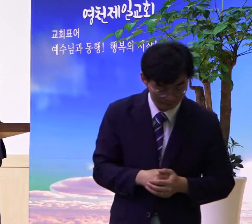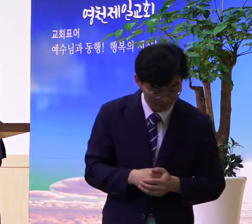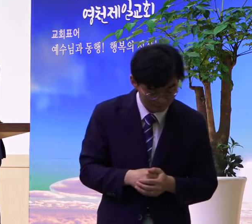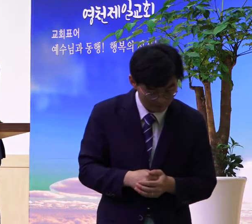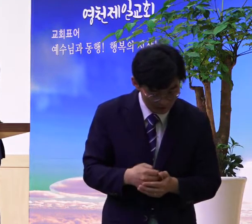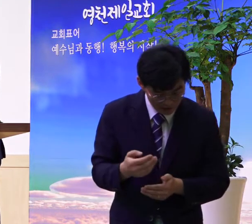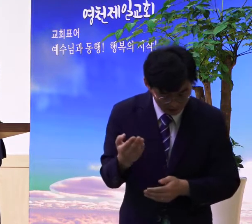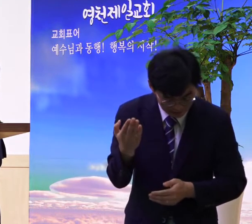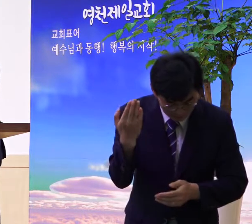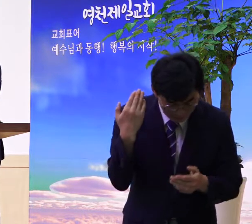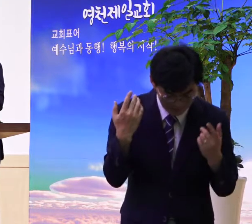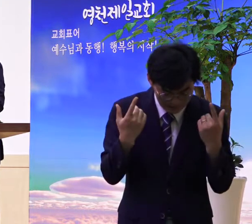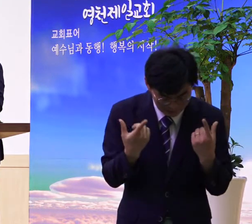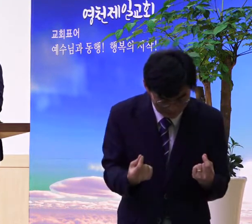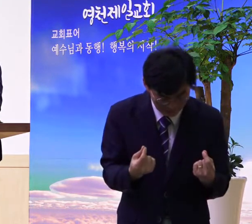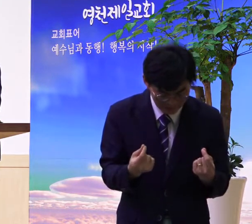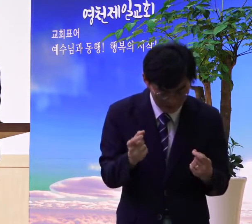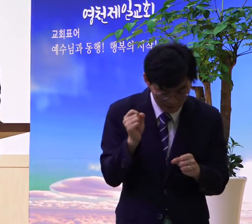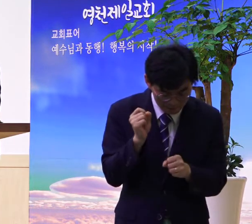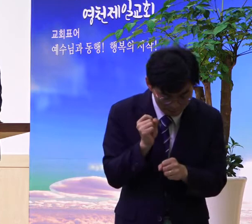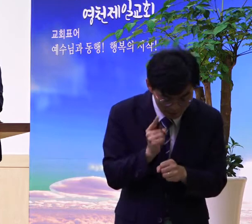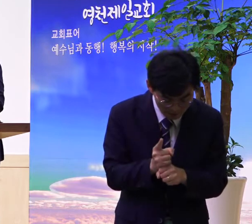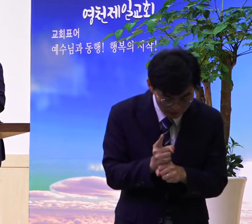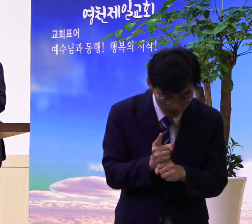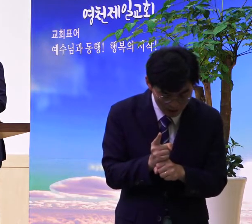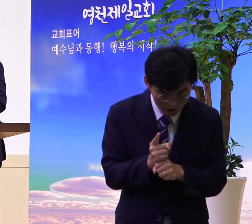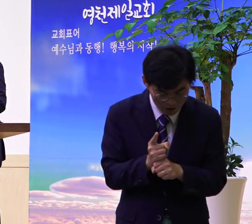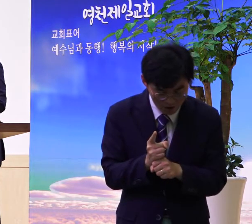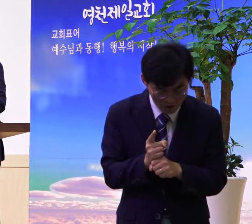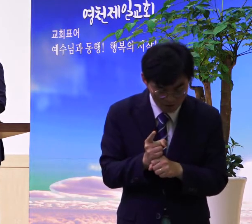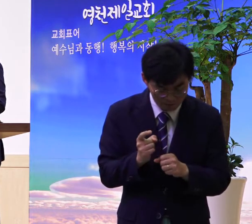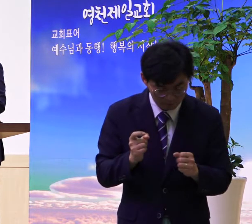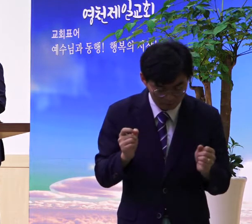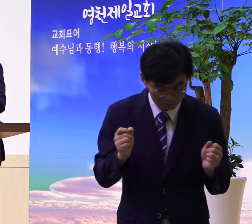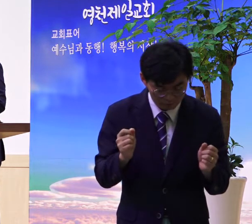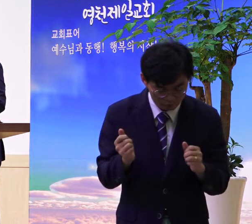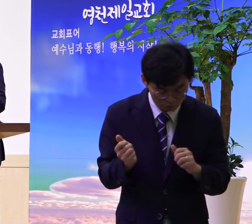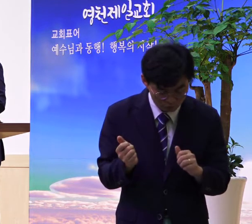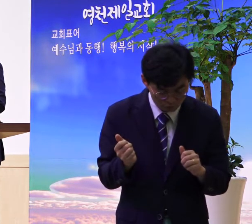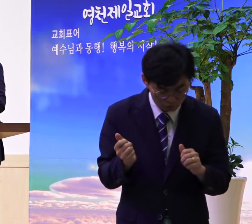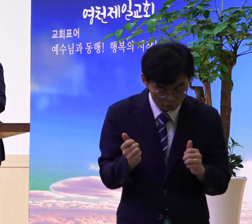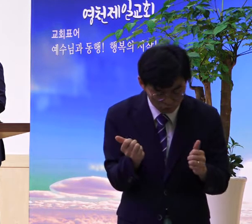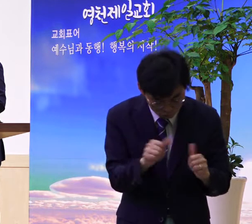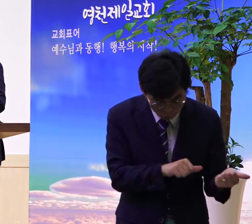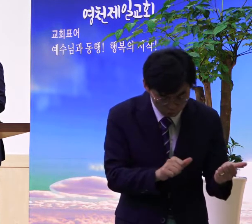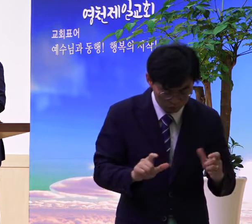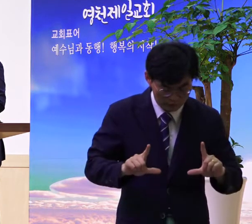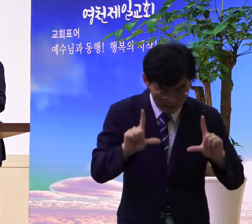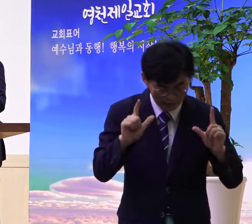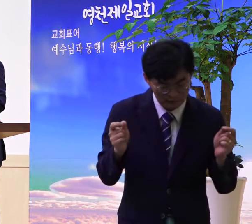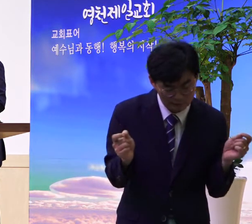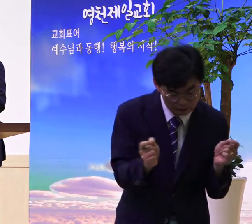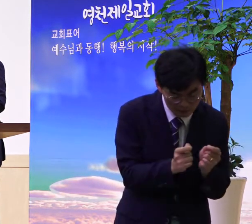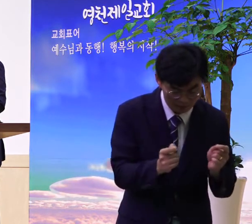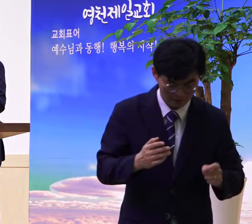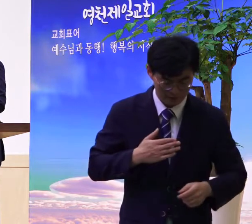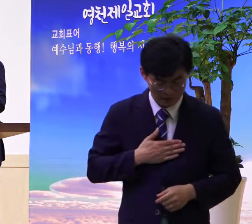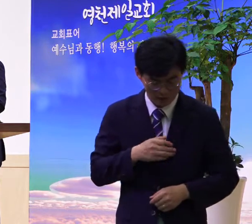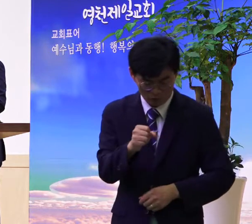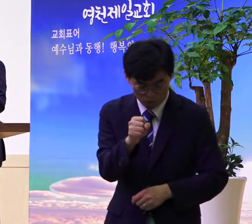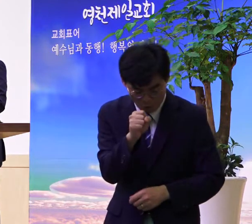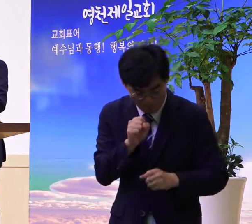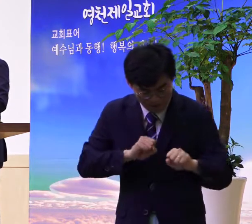시작. 전쟁과 같이 내가 벌써 부어주고 나의 떠날 시간이 가까웠도다. 나는 선한